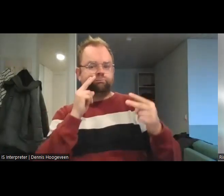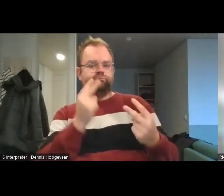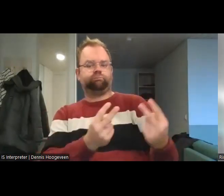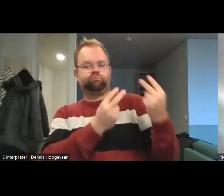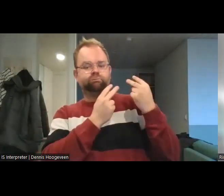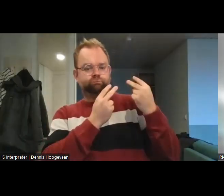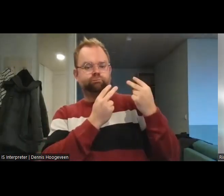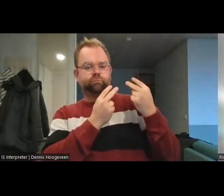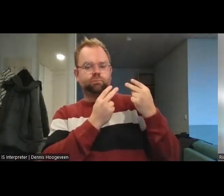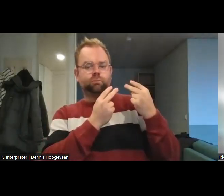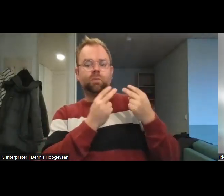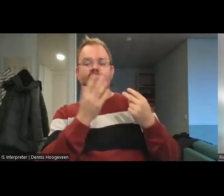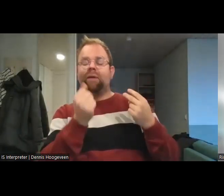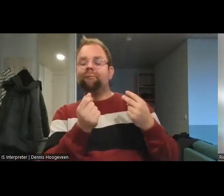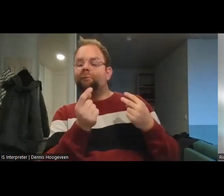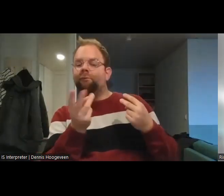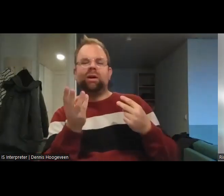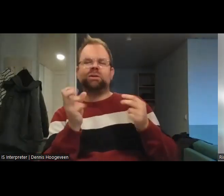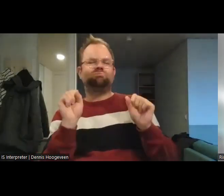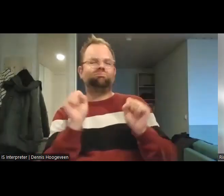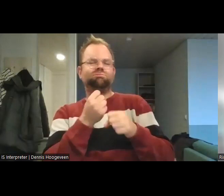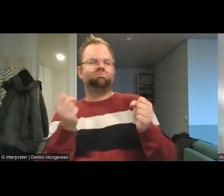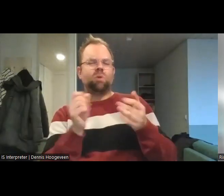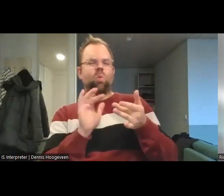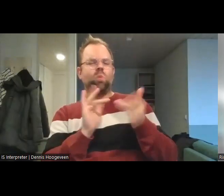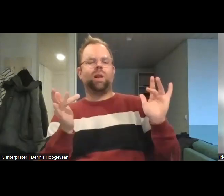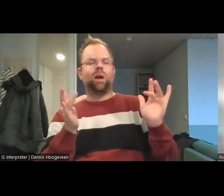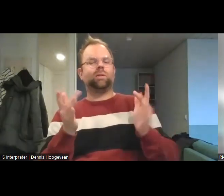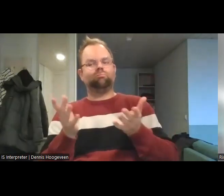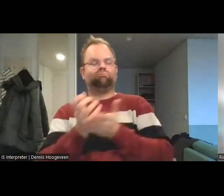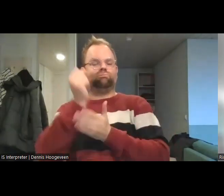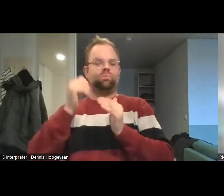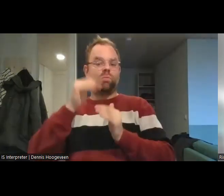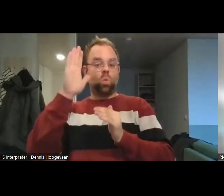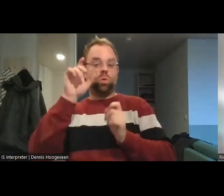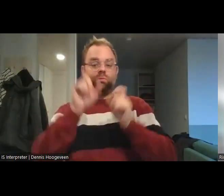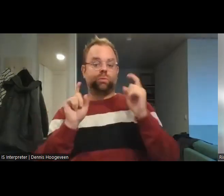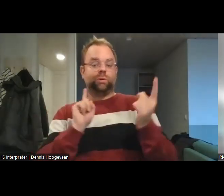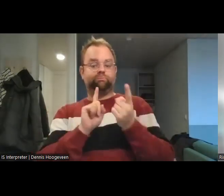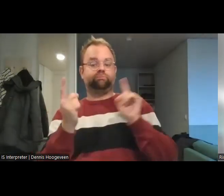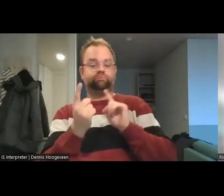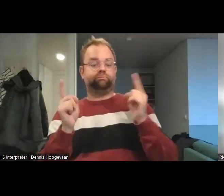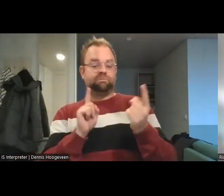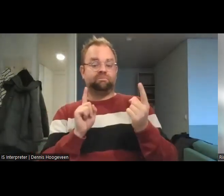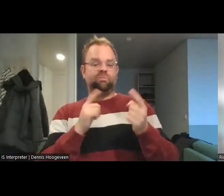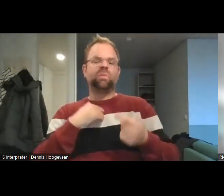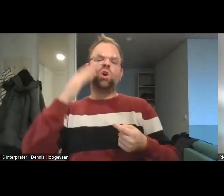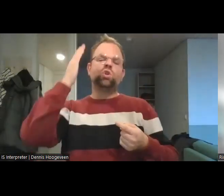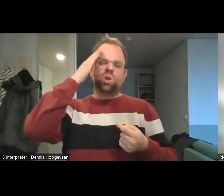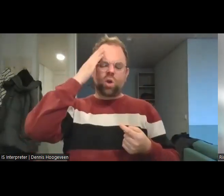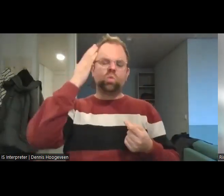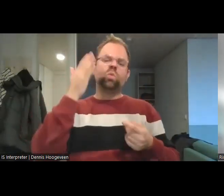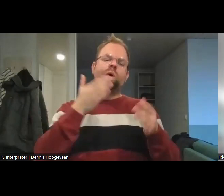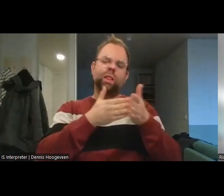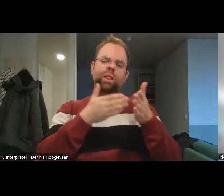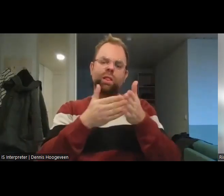des rencontres en ligne, mais si nous connaissons tous les défis, c'est toujours mieux d'avoir une rencontre physique,